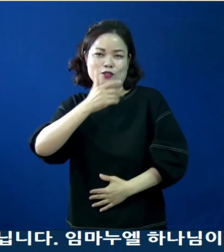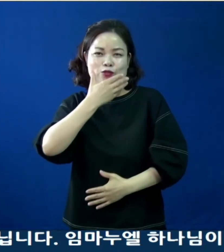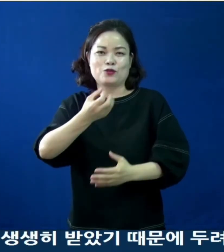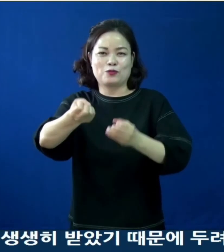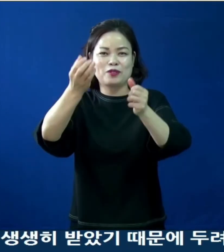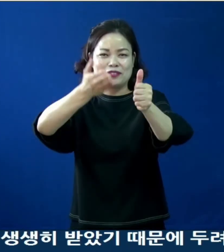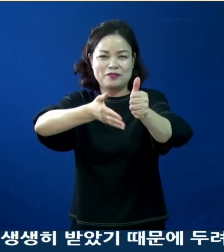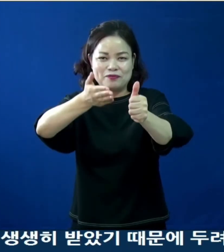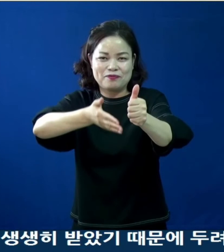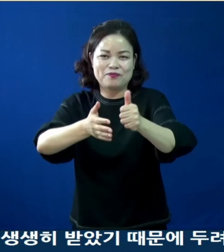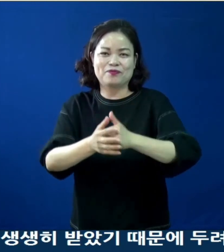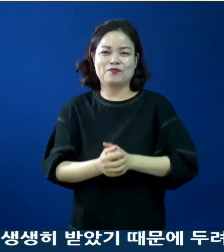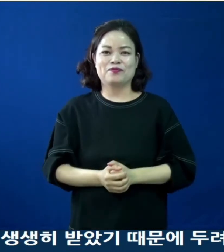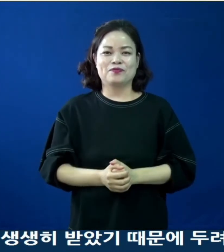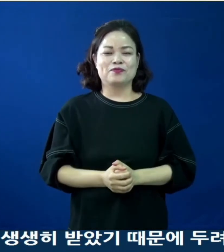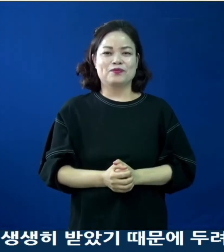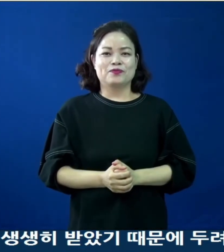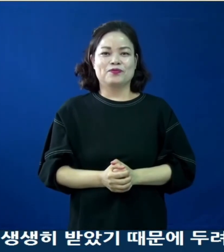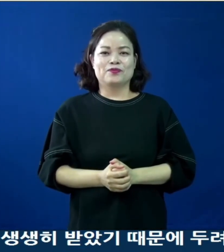축원합니다.